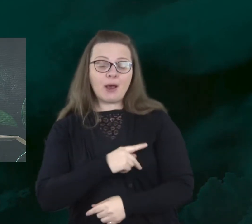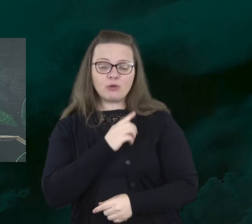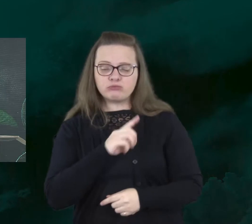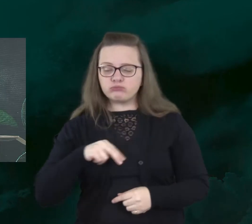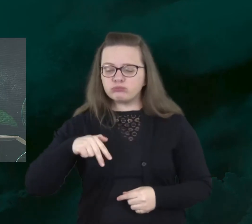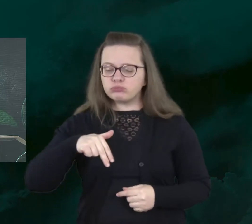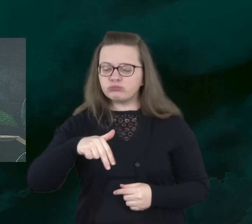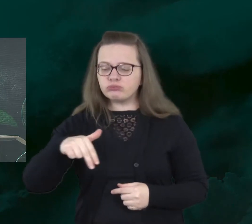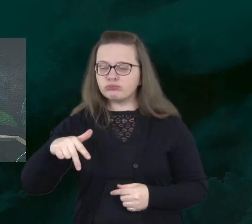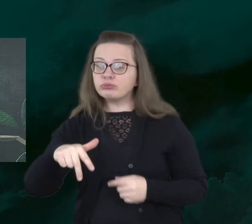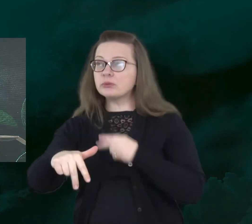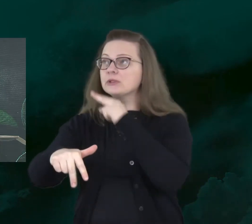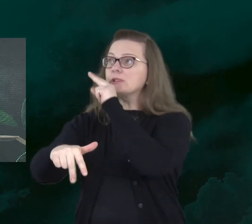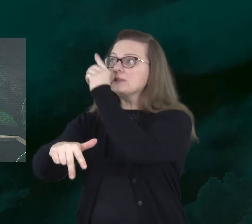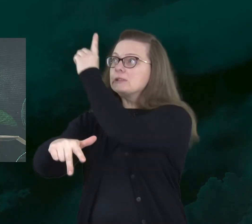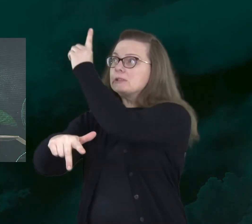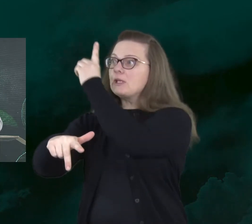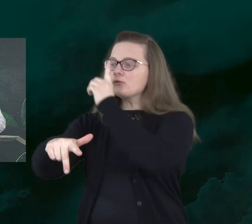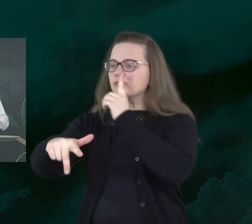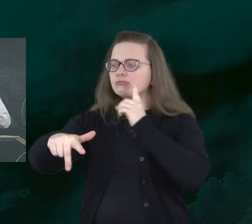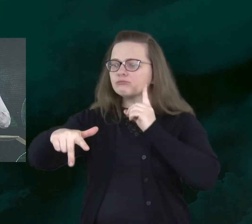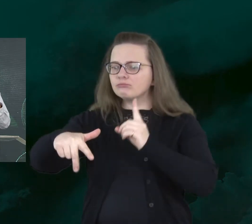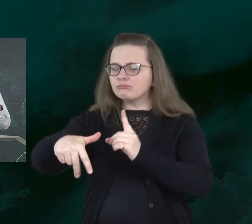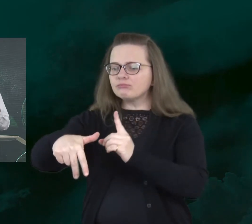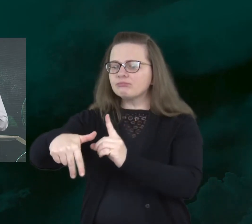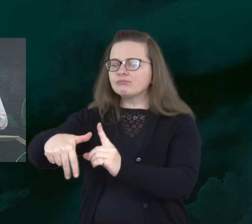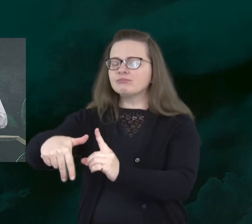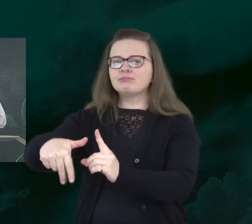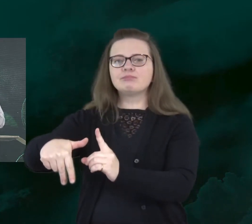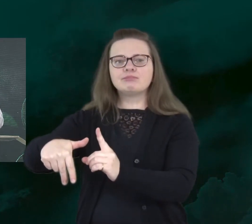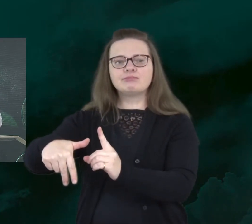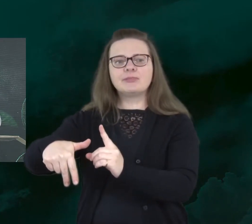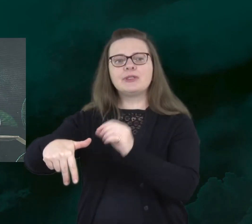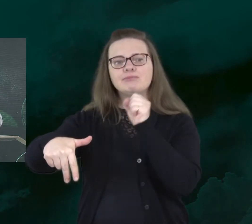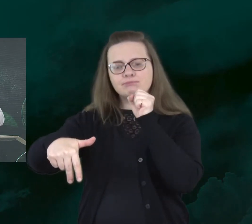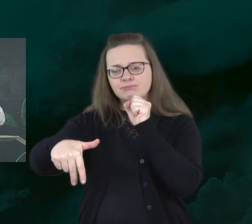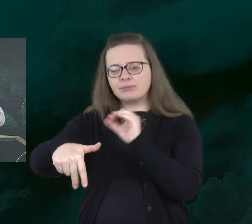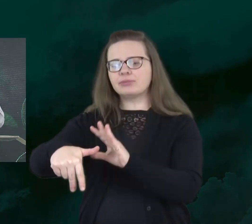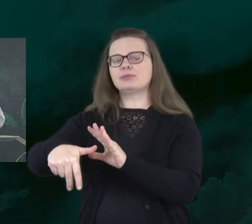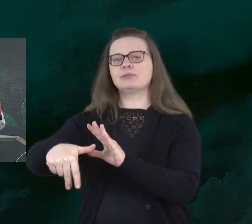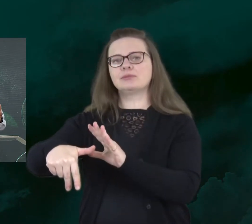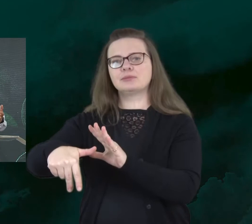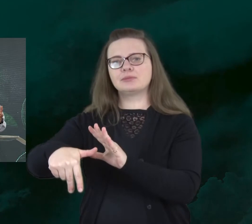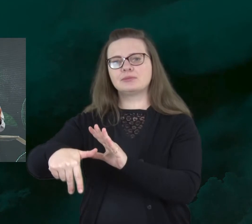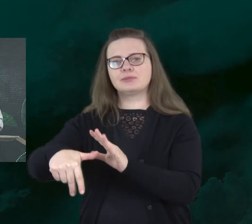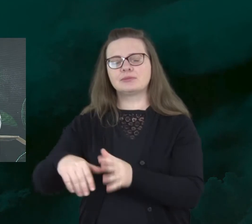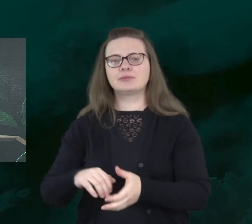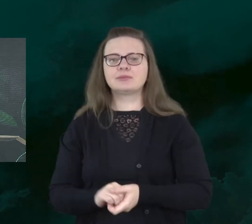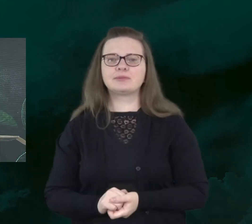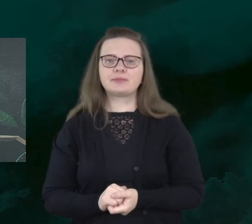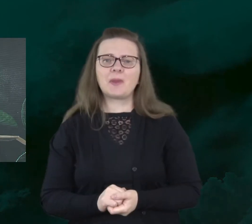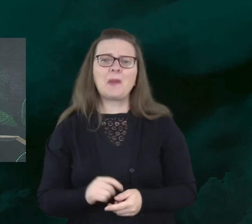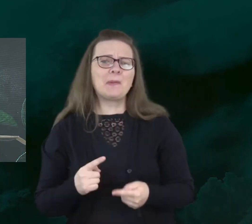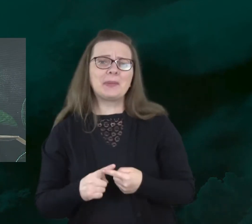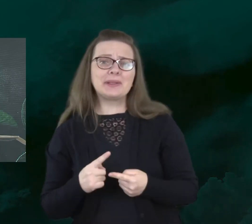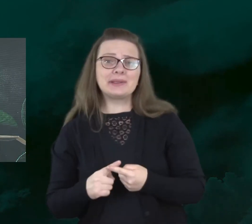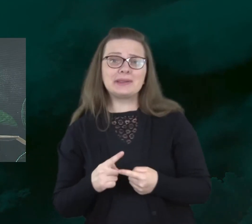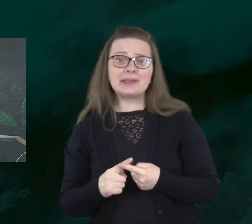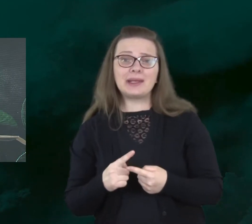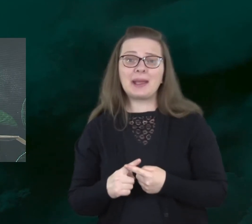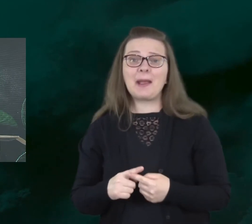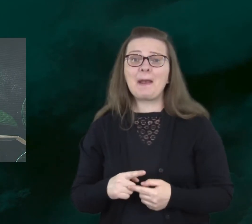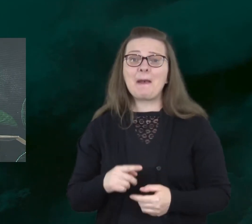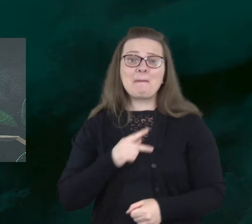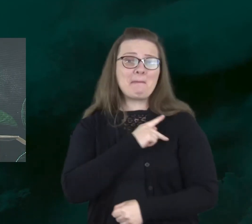revelar o seu filho nele. Porque ouviste qual foi o meu proceder outrora no judaísmo. Olha como ele